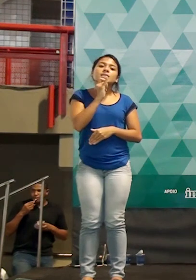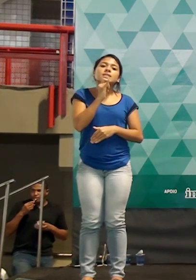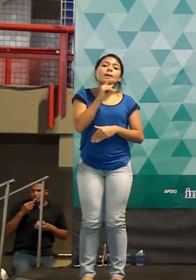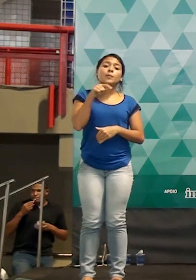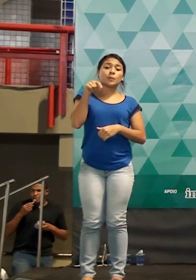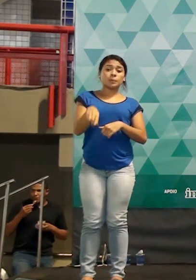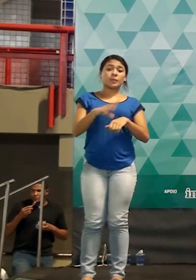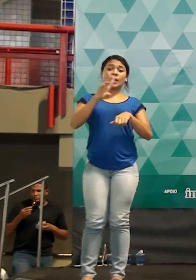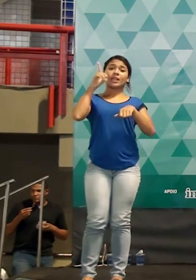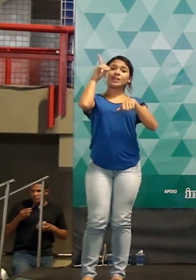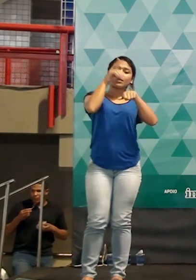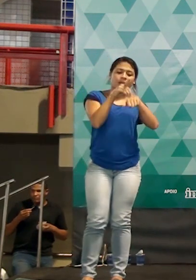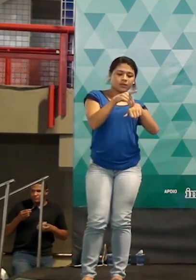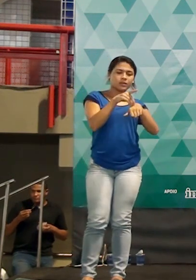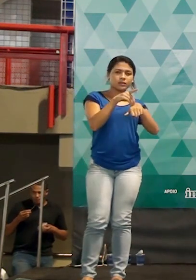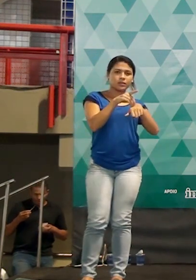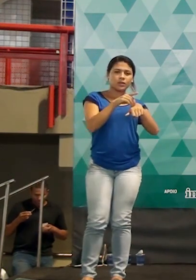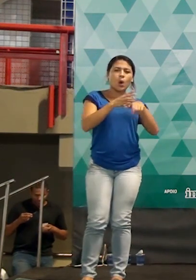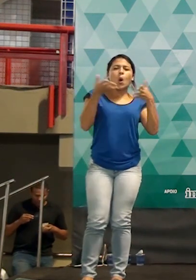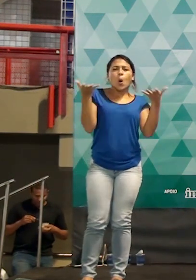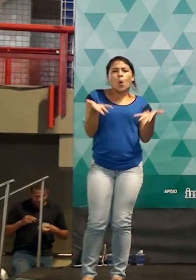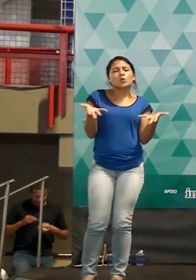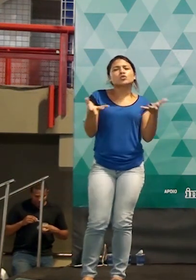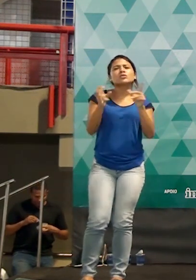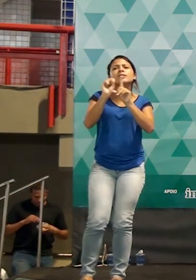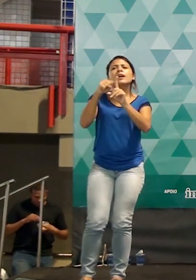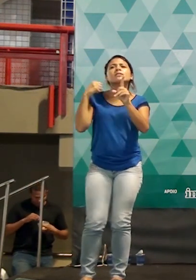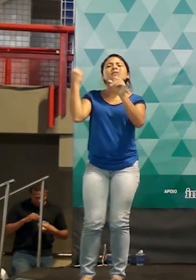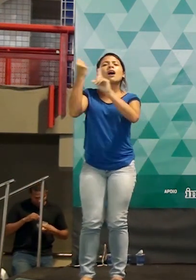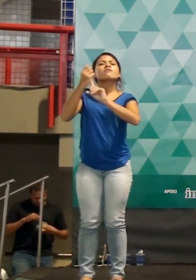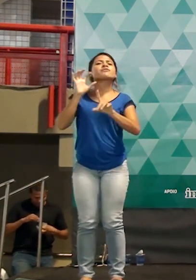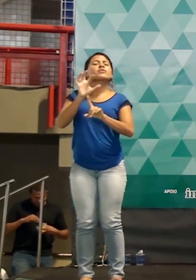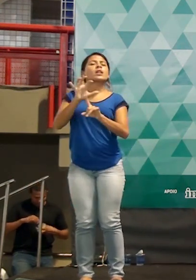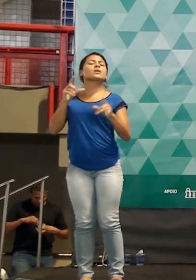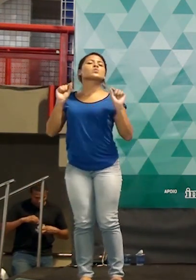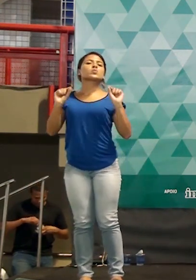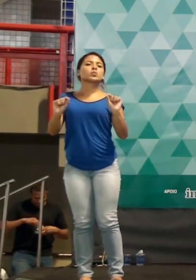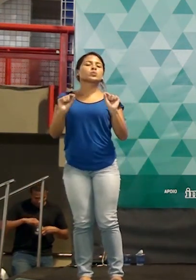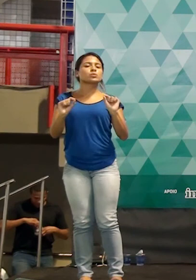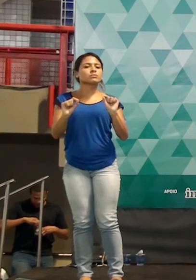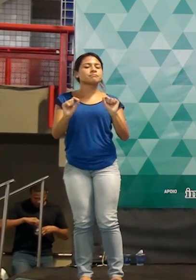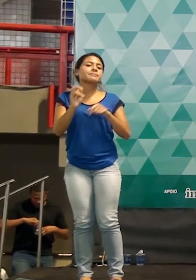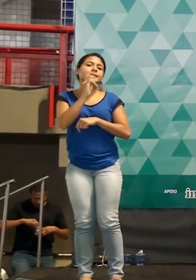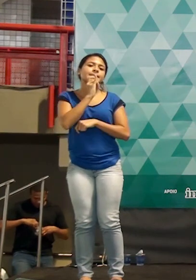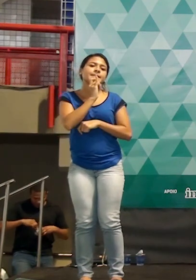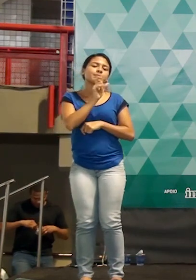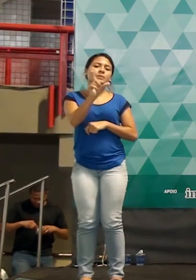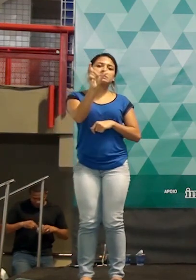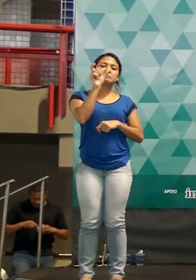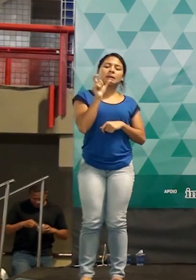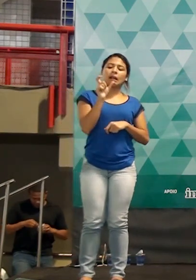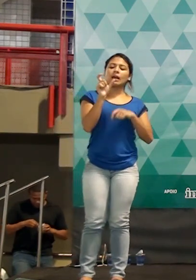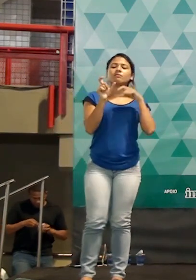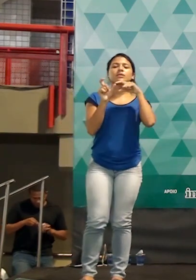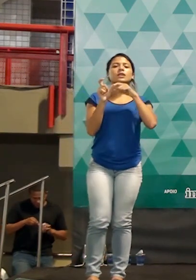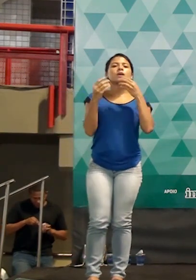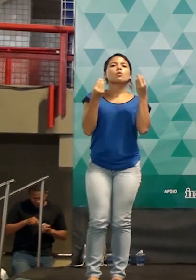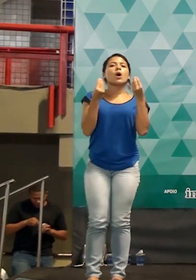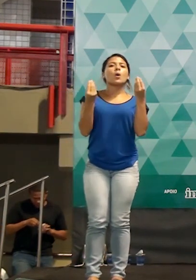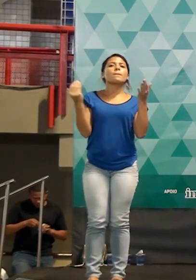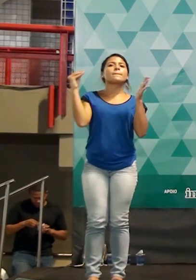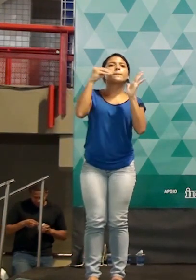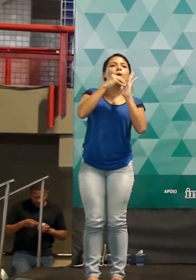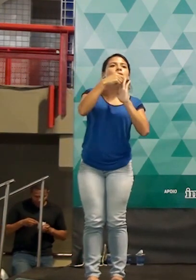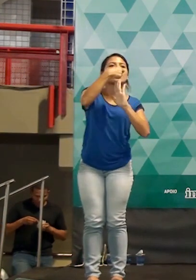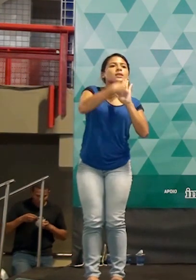doença no século 21. Um exemplo para você entender, tá? Quais palavras de ligação podem ser usadas na redação?